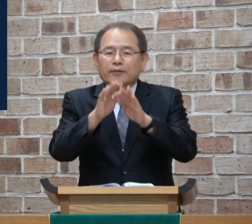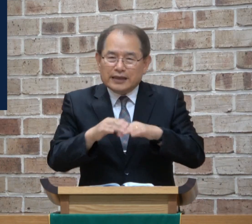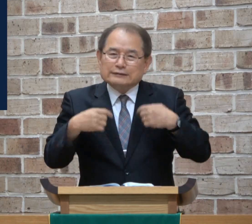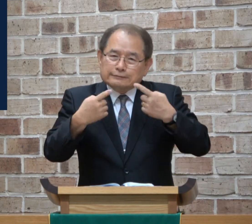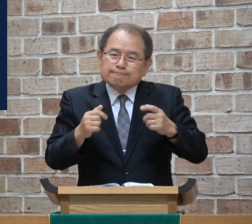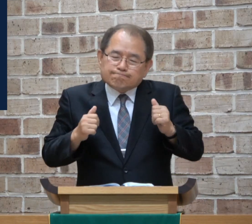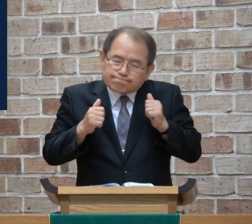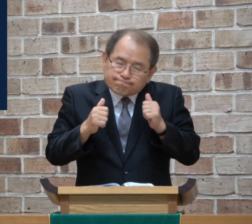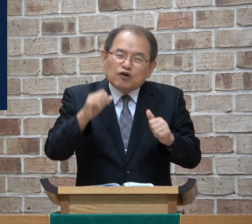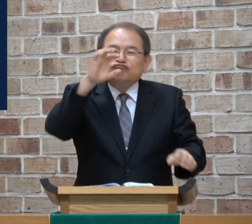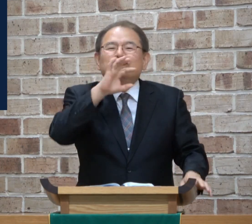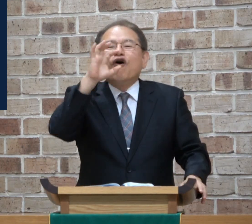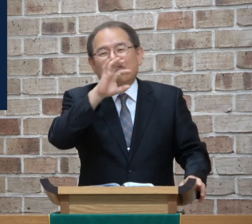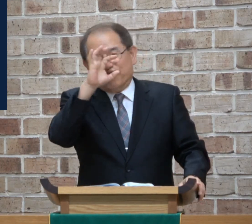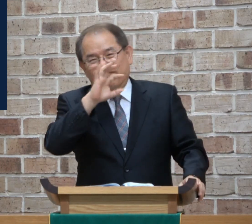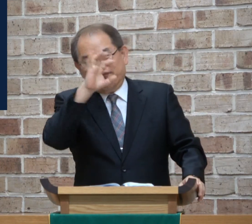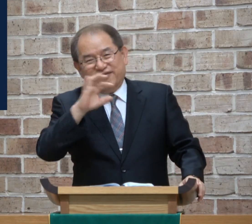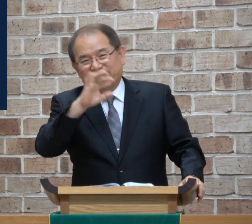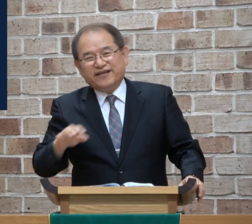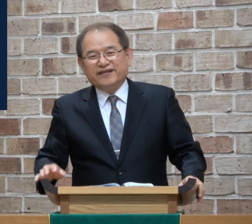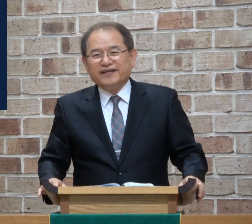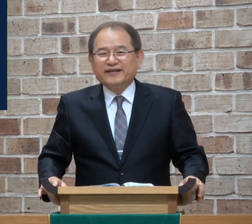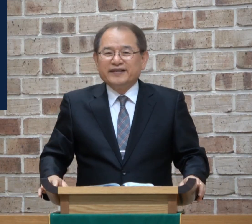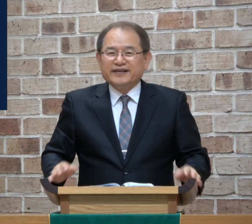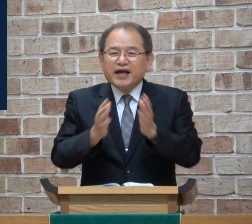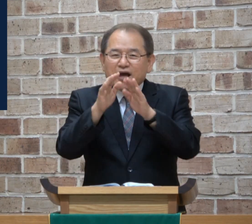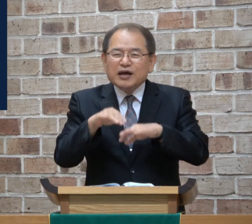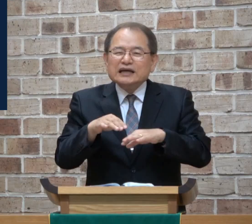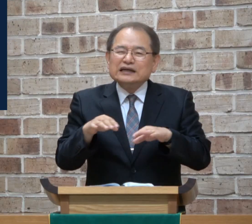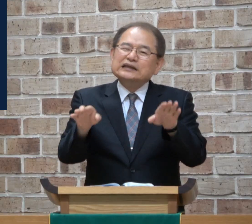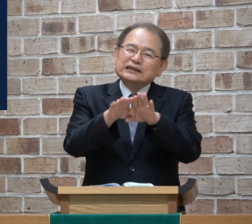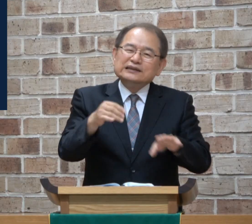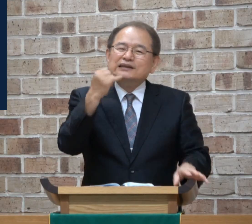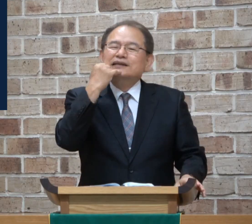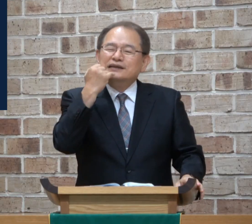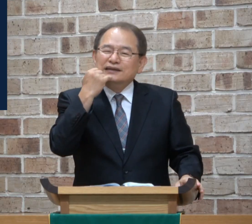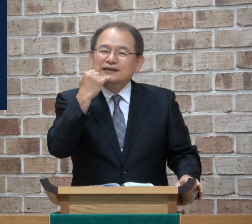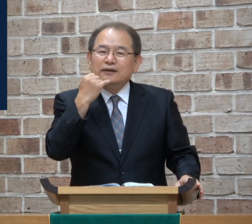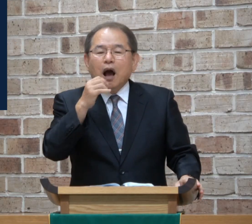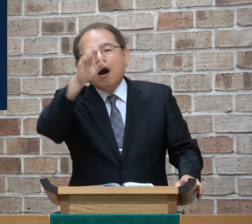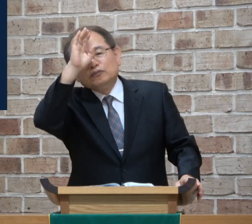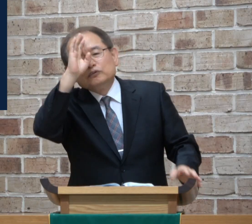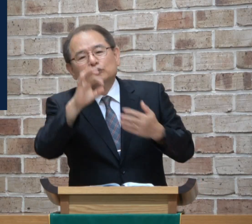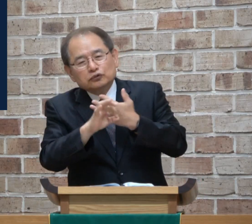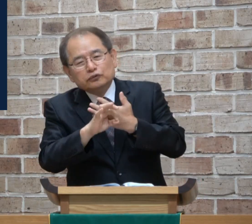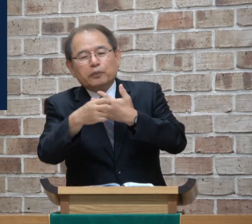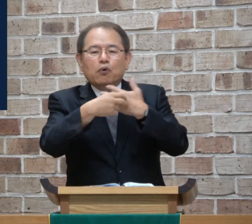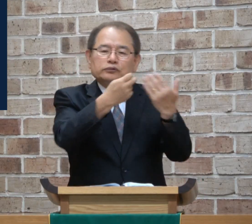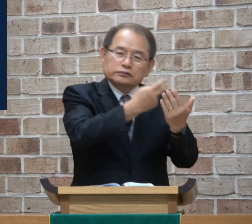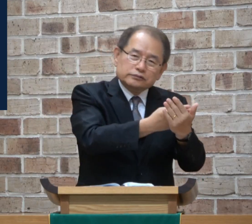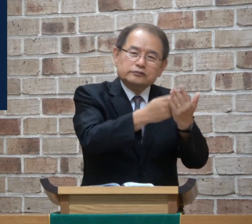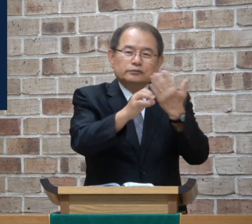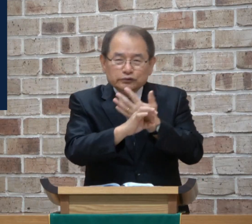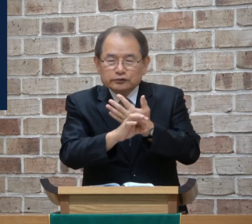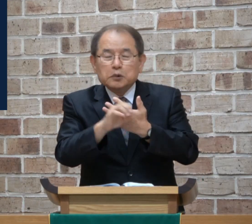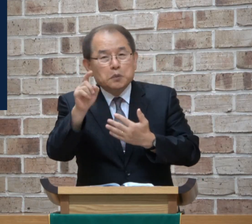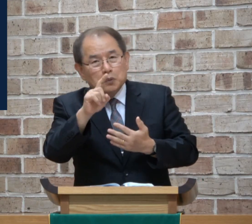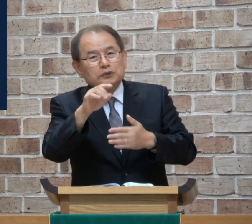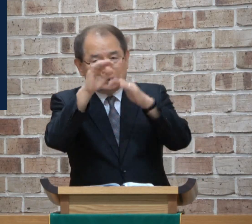첫 번째는 우리가 예배에 열심히 출석하는 훈련입니다. 가끔은 빠져도 되고 물론 아프면 어쩔 수 없습니다.